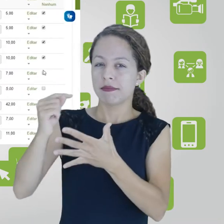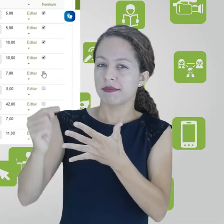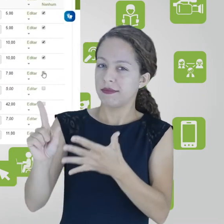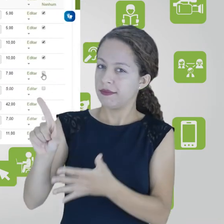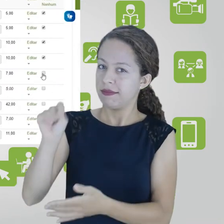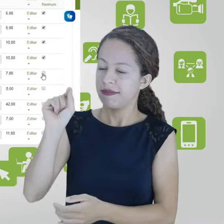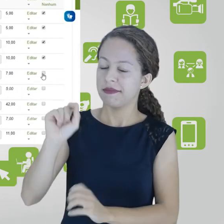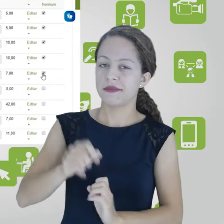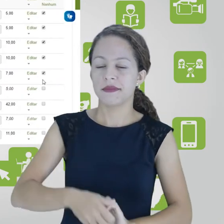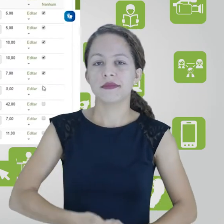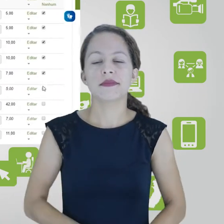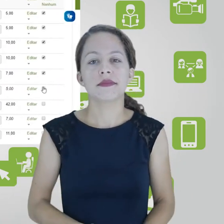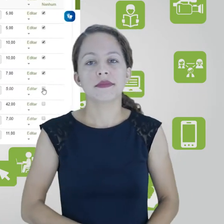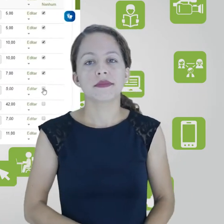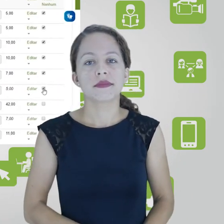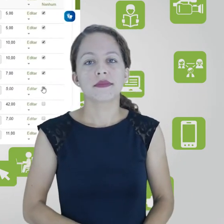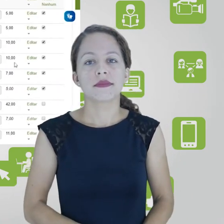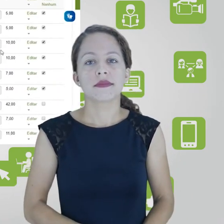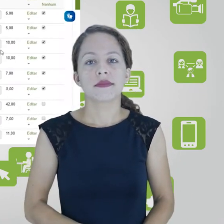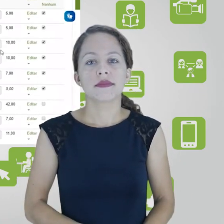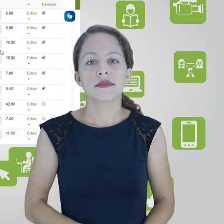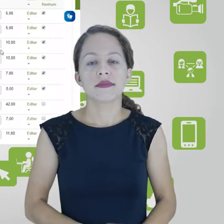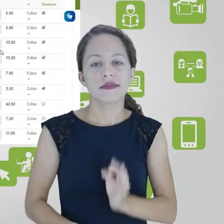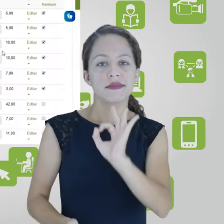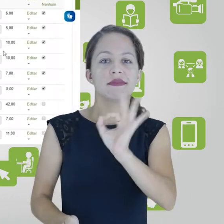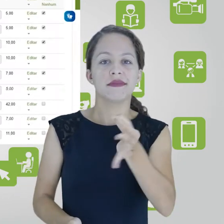Deixa eu ver se estão... Selecionei aqui.